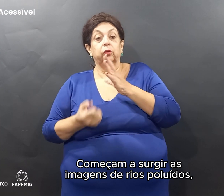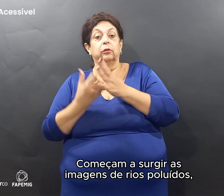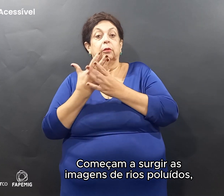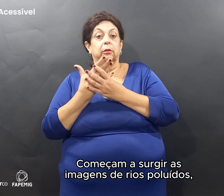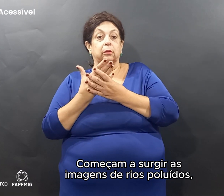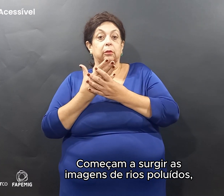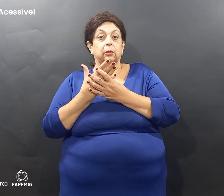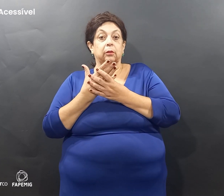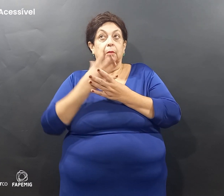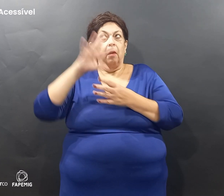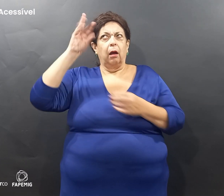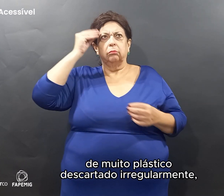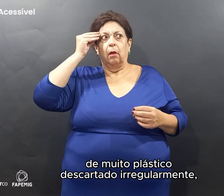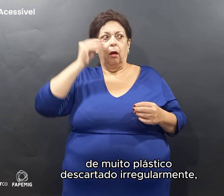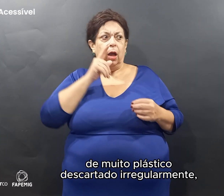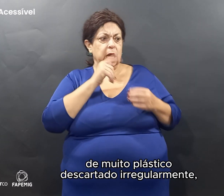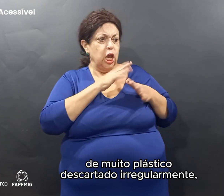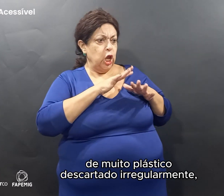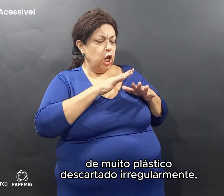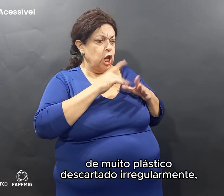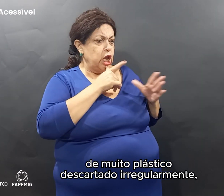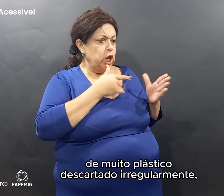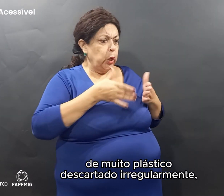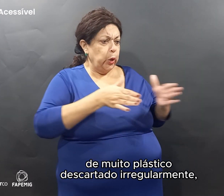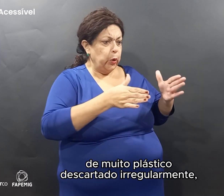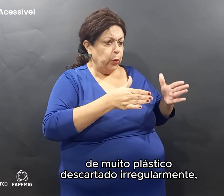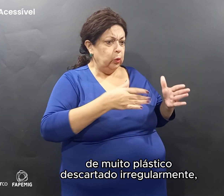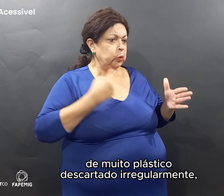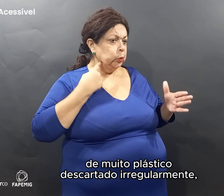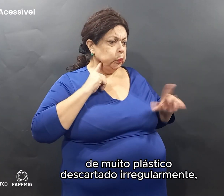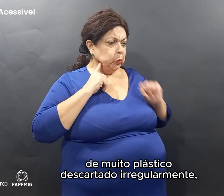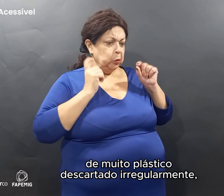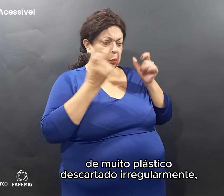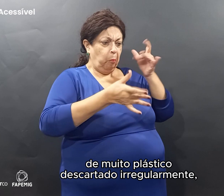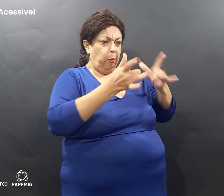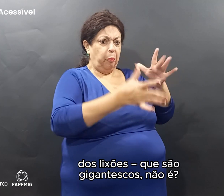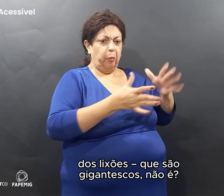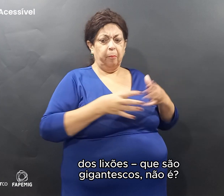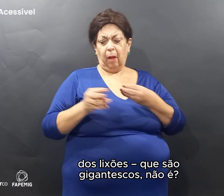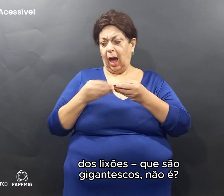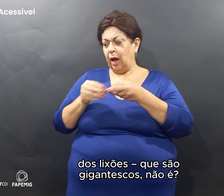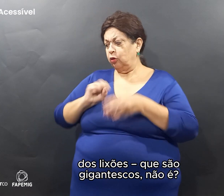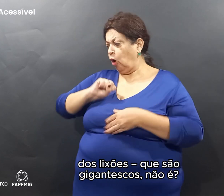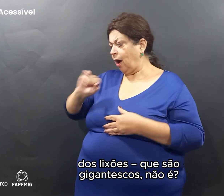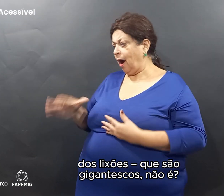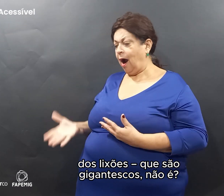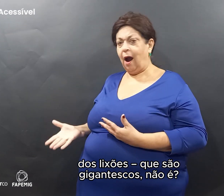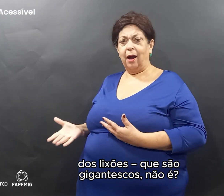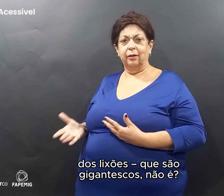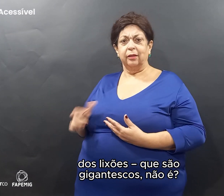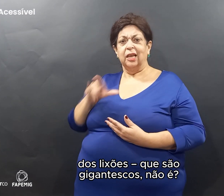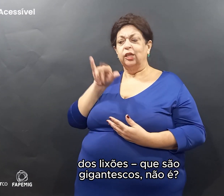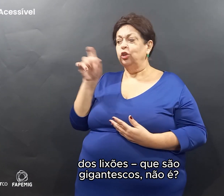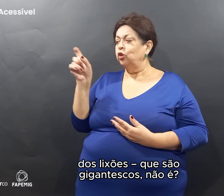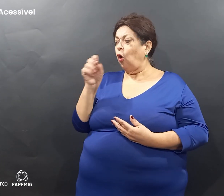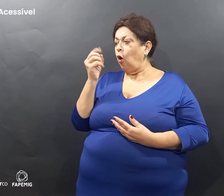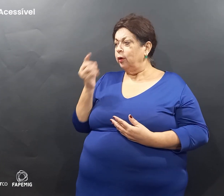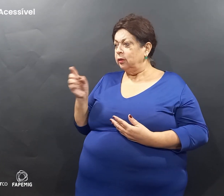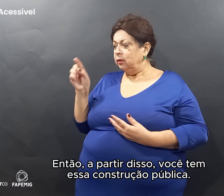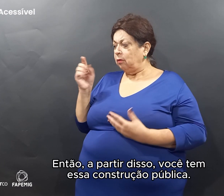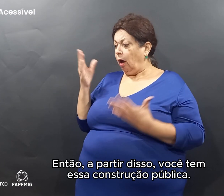de rios poluídos, de muito plástico descartado irregularmente, dos lixões, que são gigantescos,